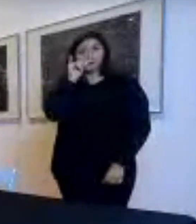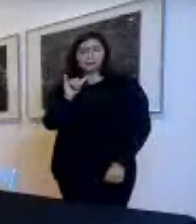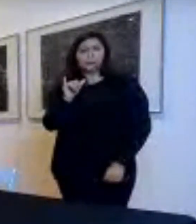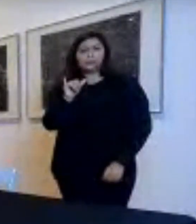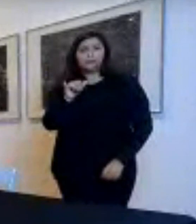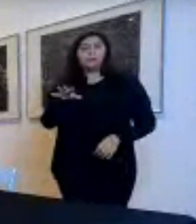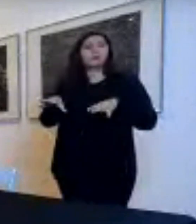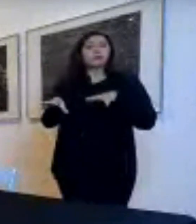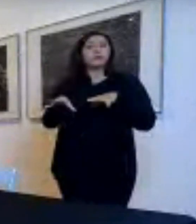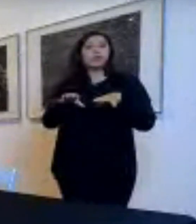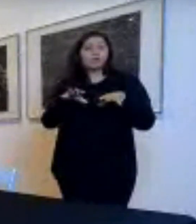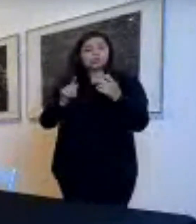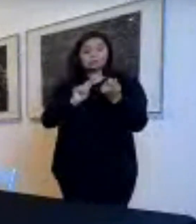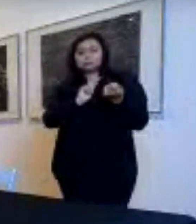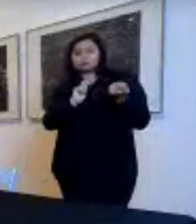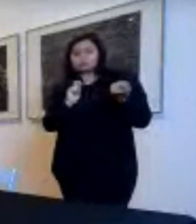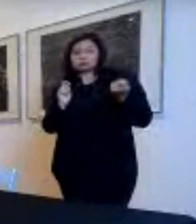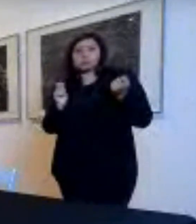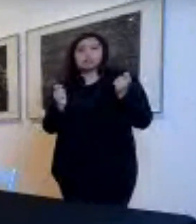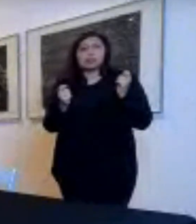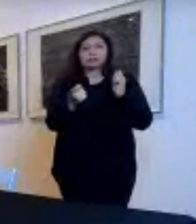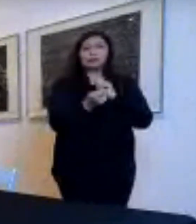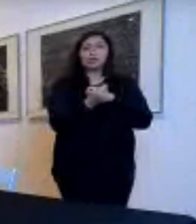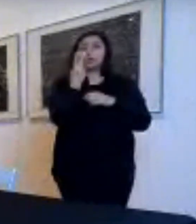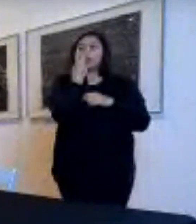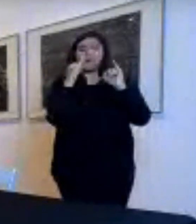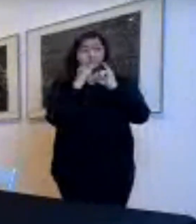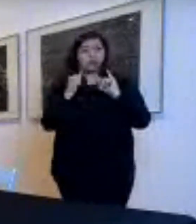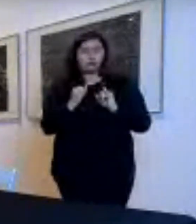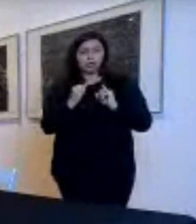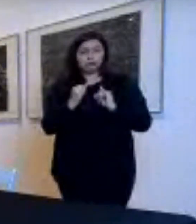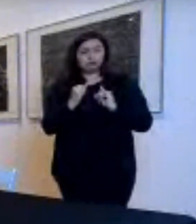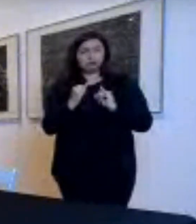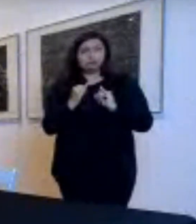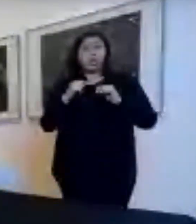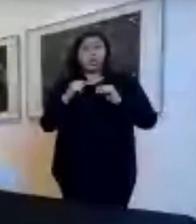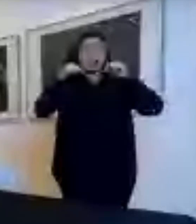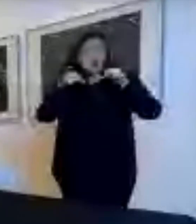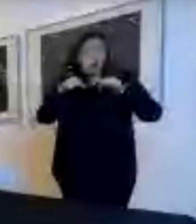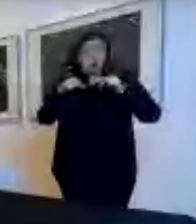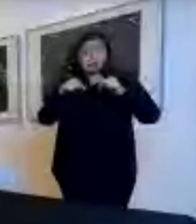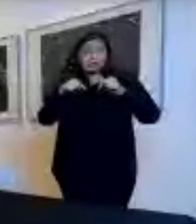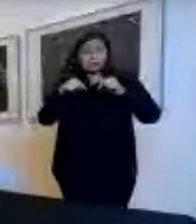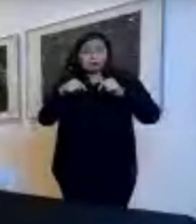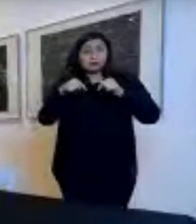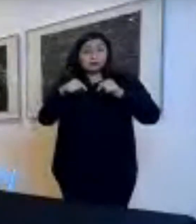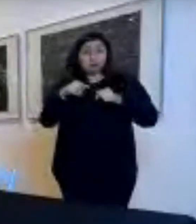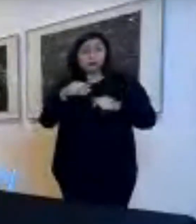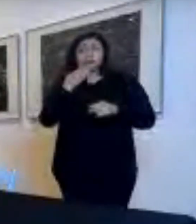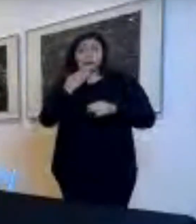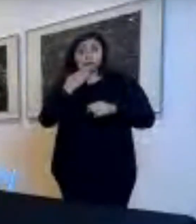han convertido de forma híbrida. Entonces, hoy, de hecho, estamos en